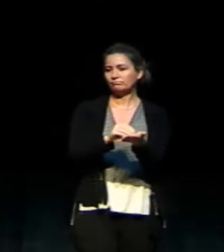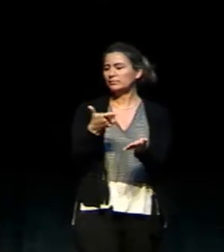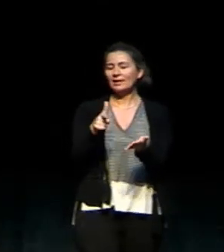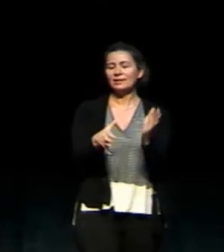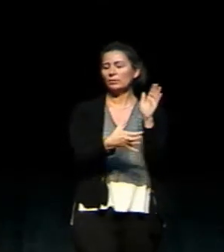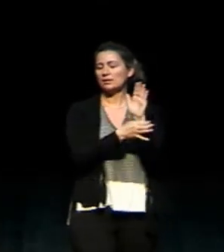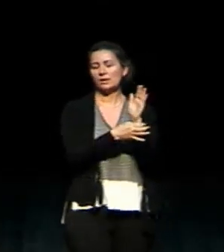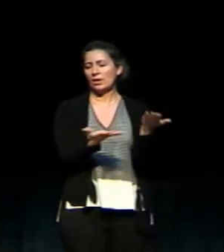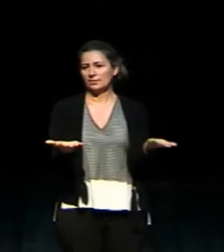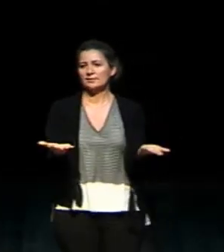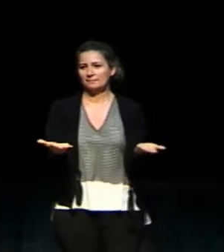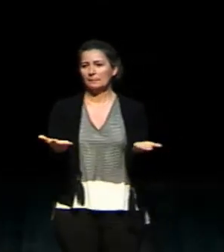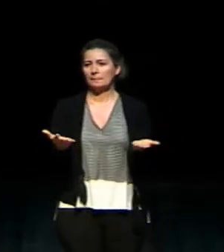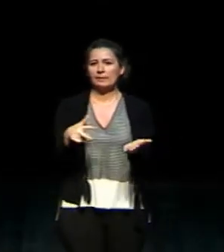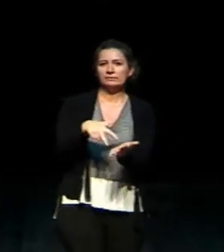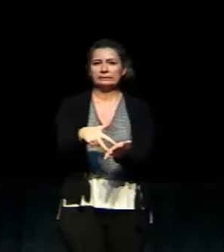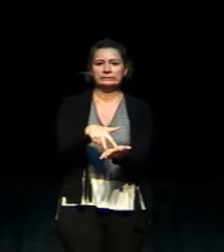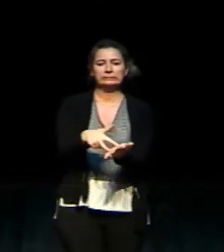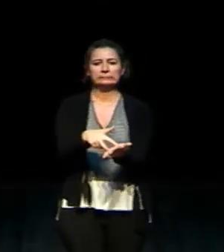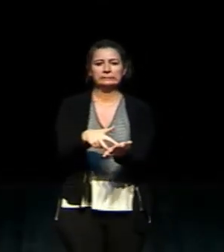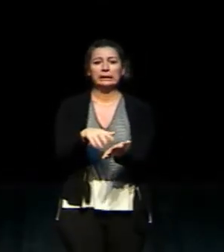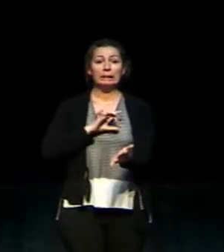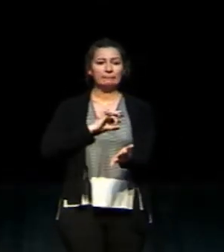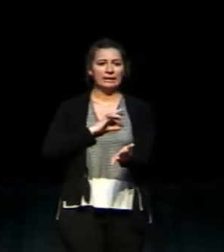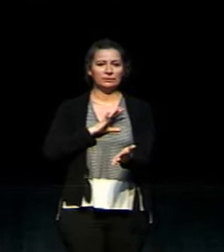esses alunos ouvintes eles se sentem inseguros,